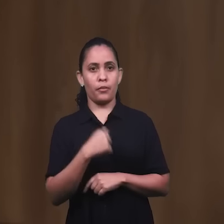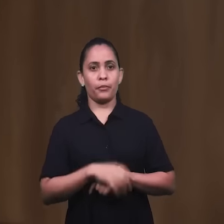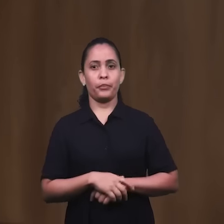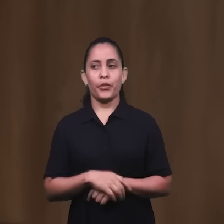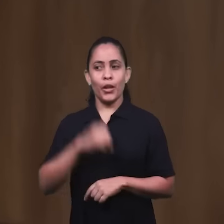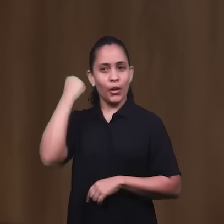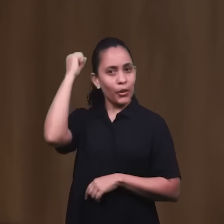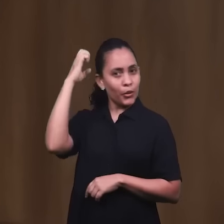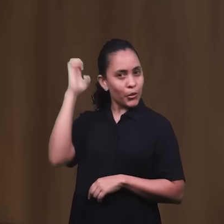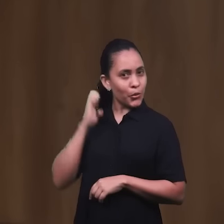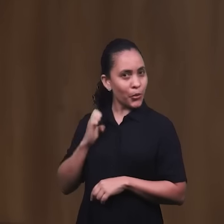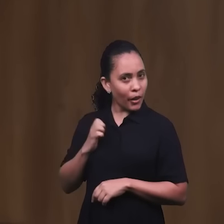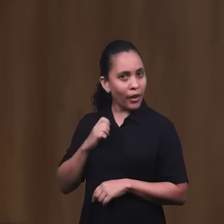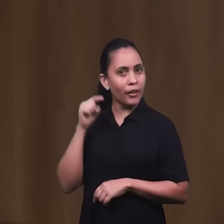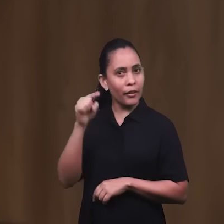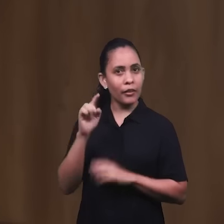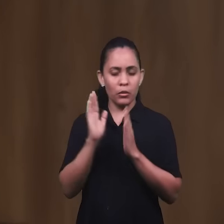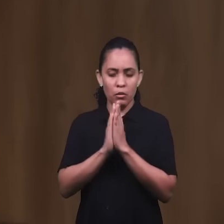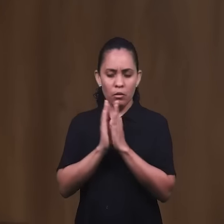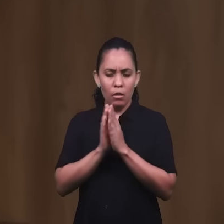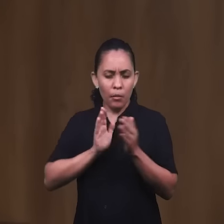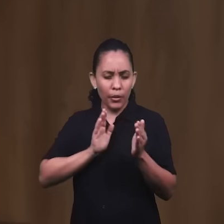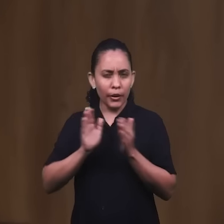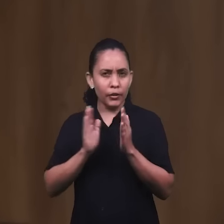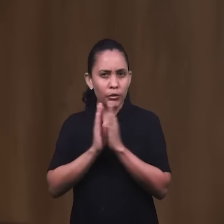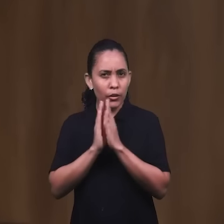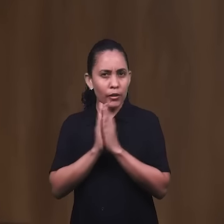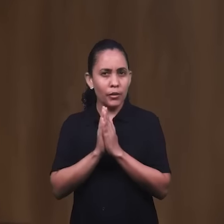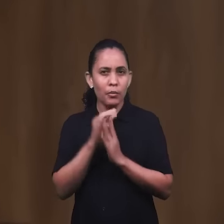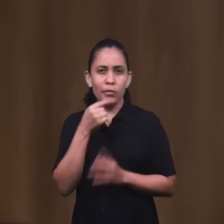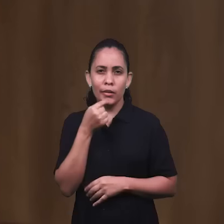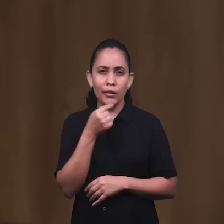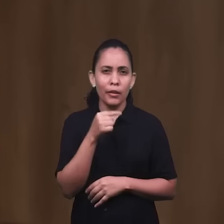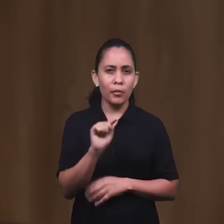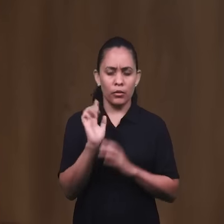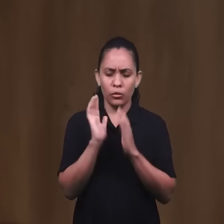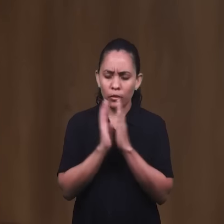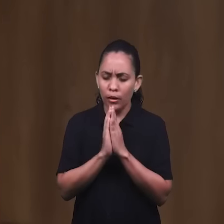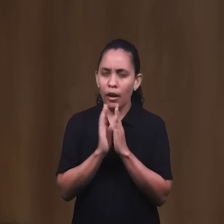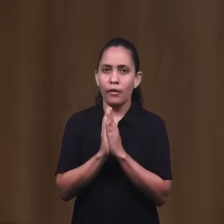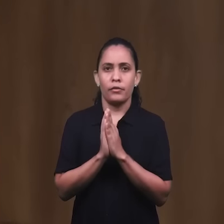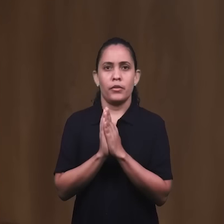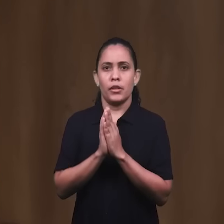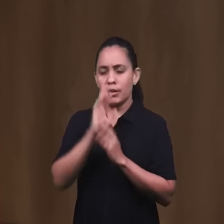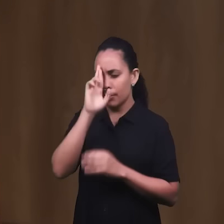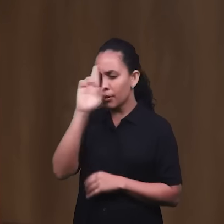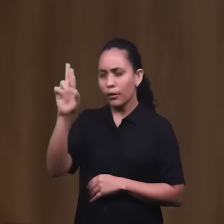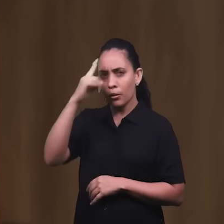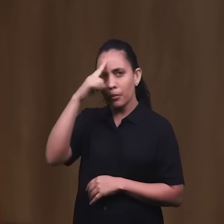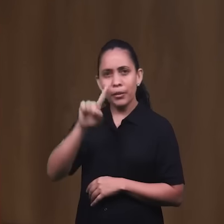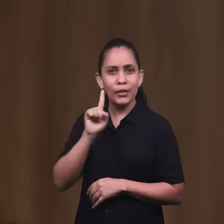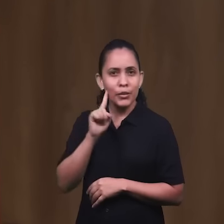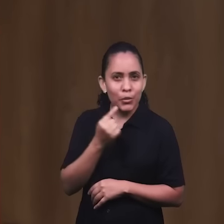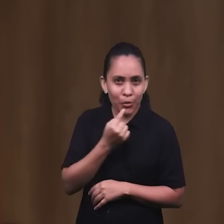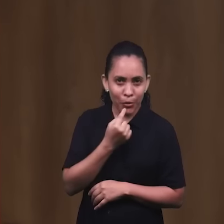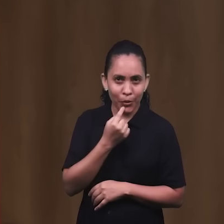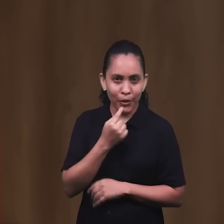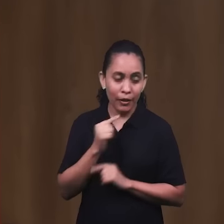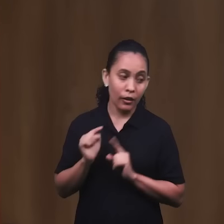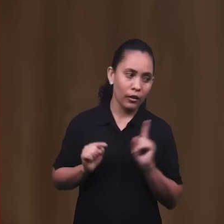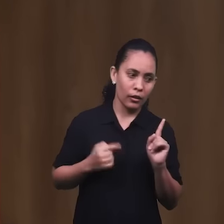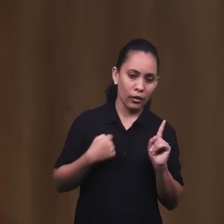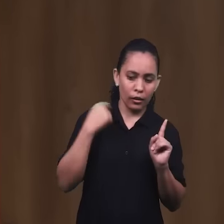conosco, ela orava, a gente passou por um período de oração durante uma semana. E ela orava assim, Senhor, manda surdo. E eu